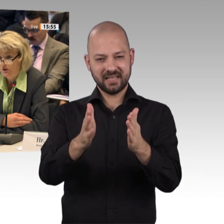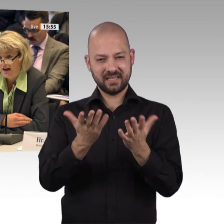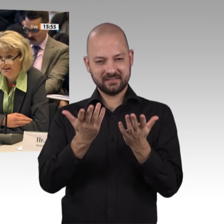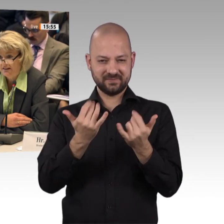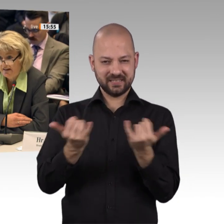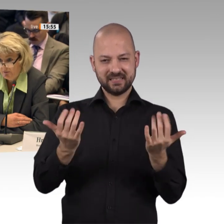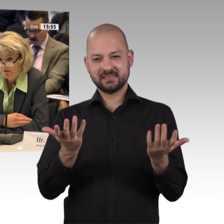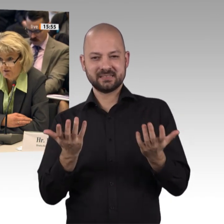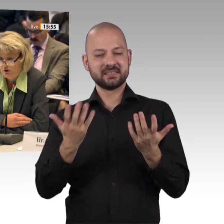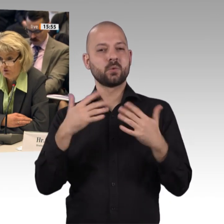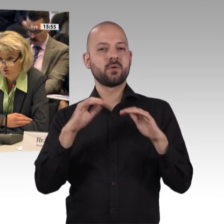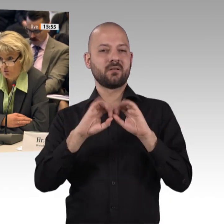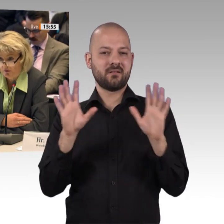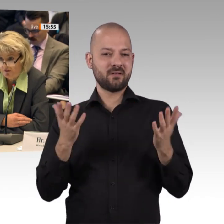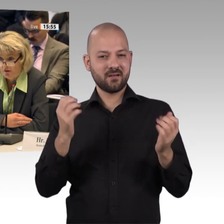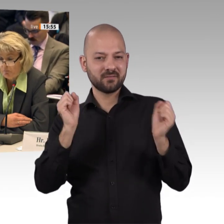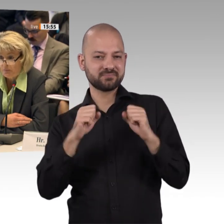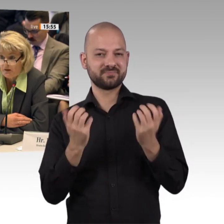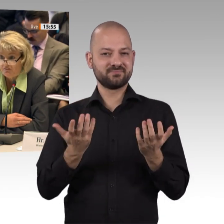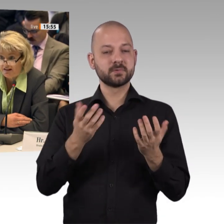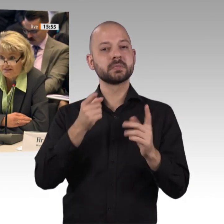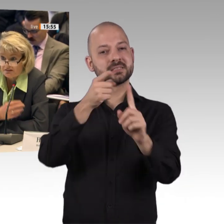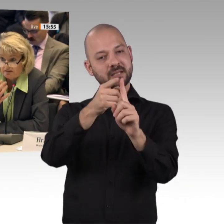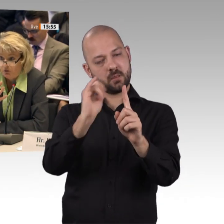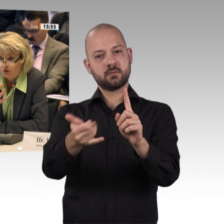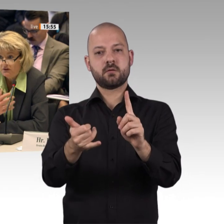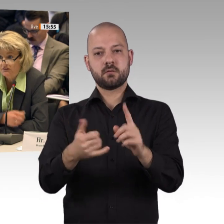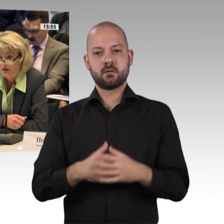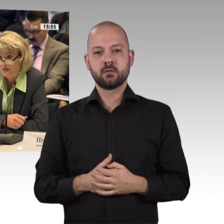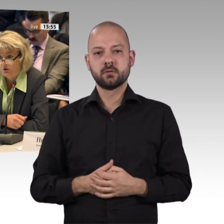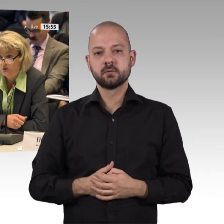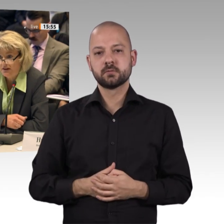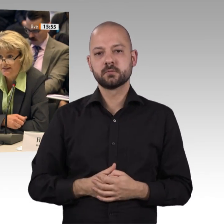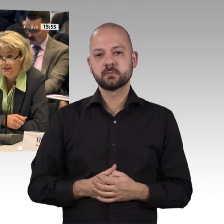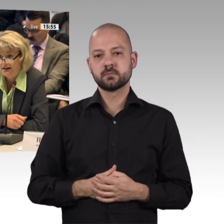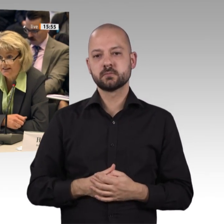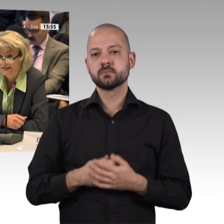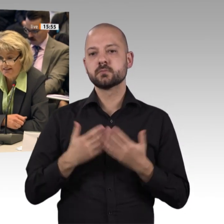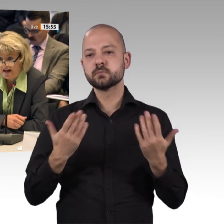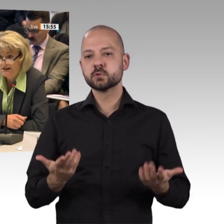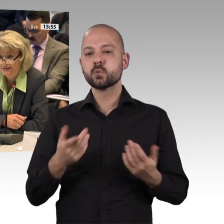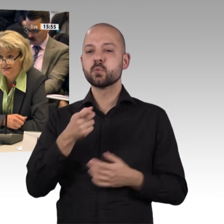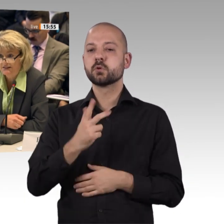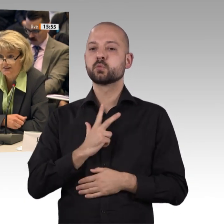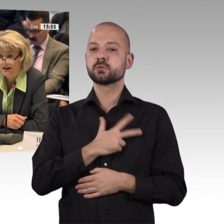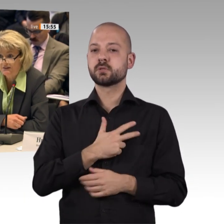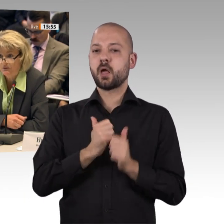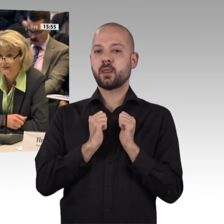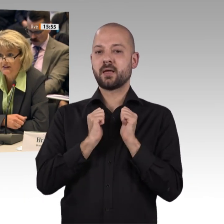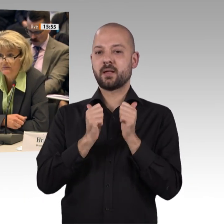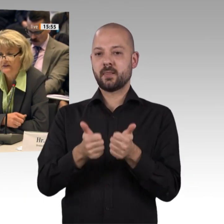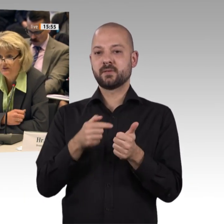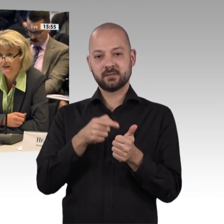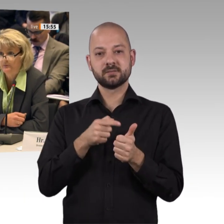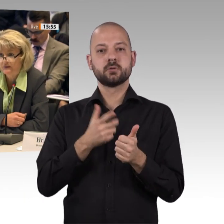die kommunale Ebene verschoben. Was die 100.000-Euro-Grenze angeht, ja, es ist in der Tat so,